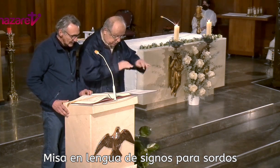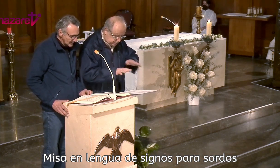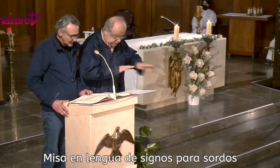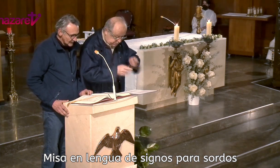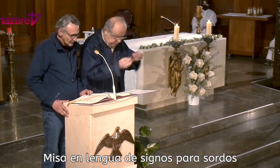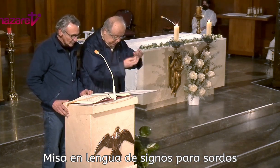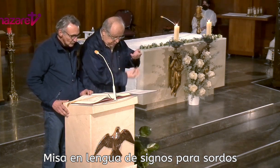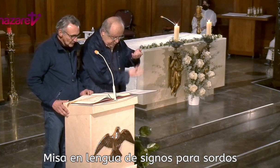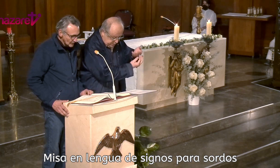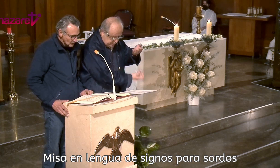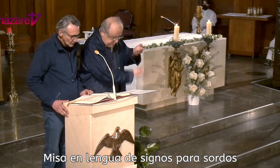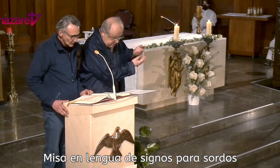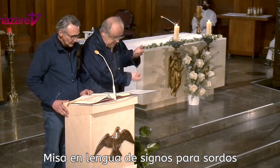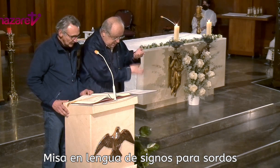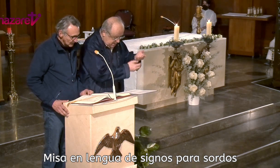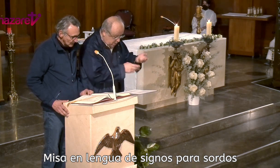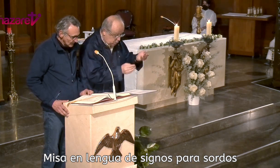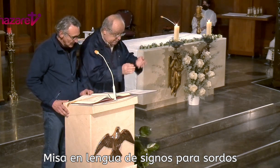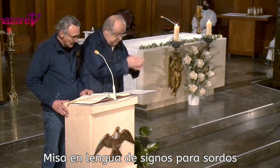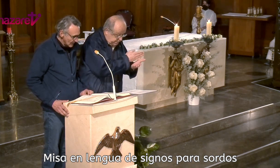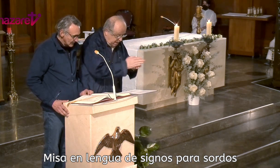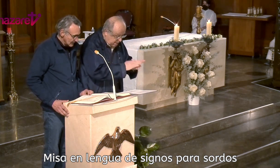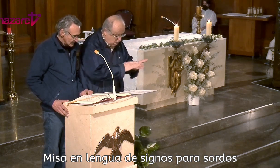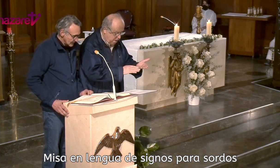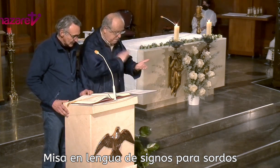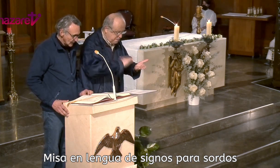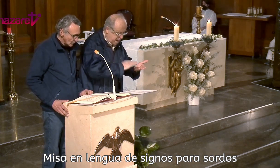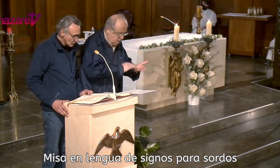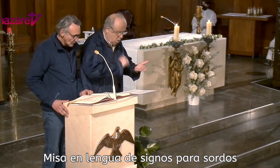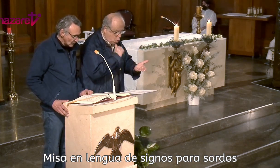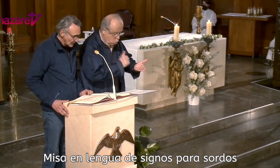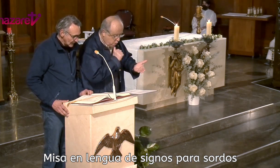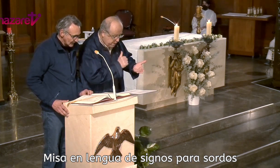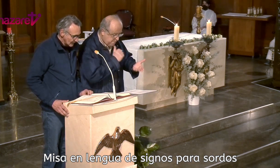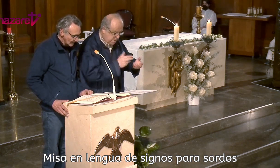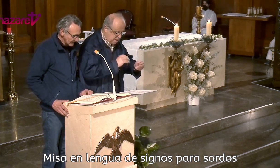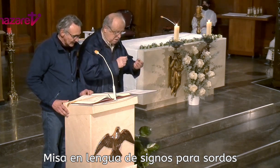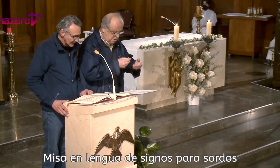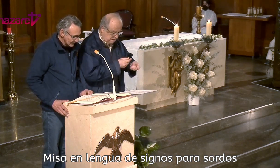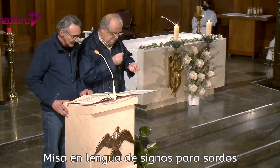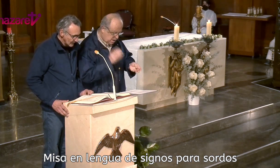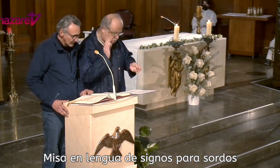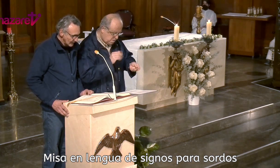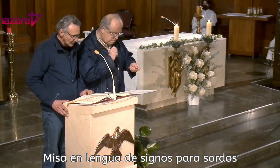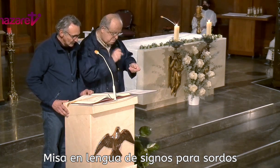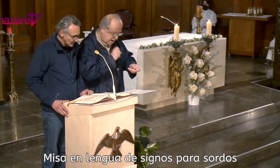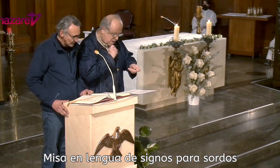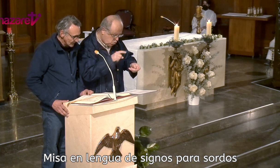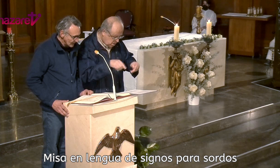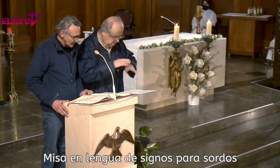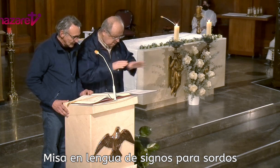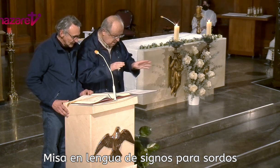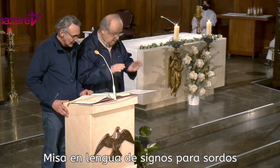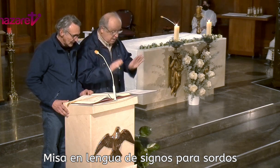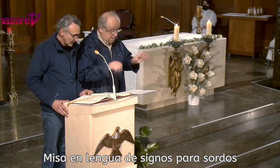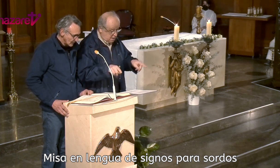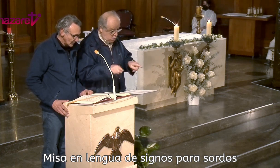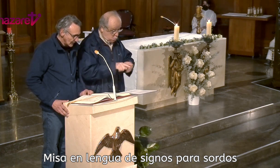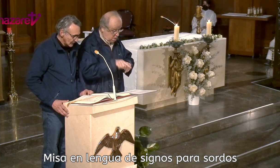se descubren sus defectos. El horno prueba las vasijas del alfarero y la persona es